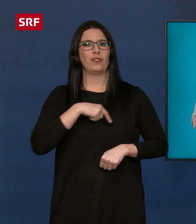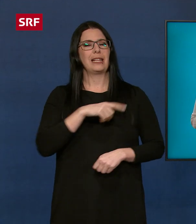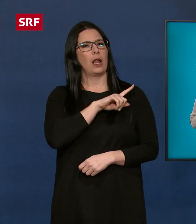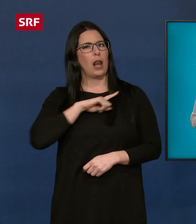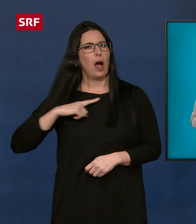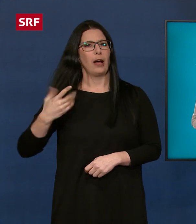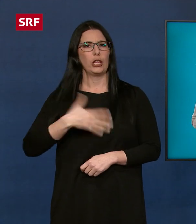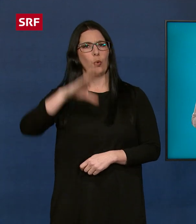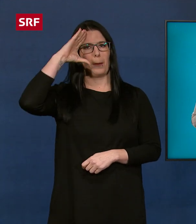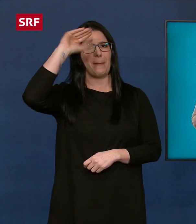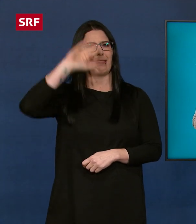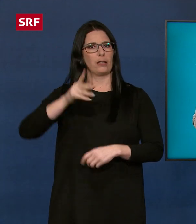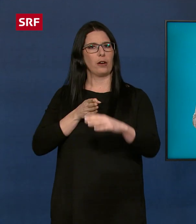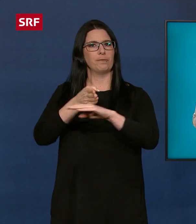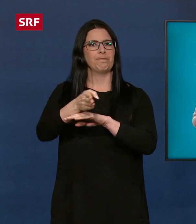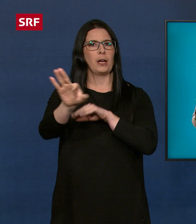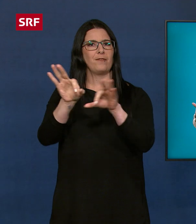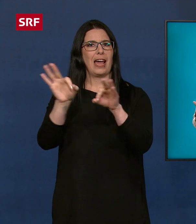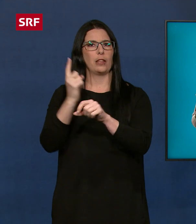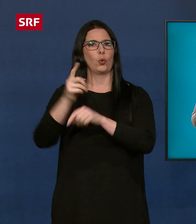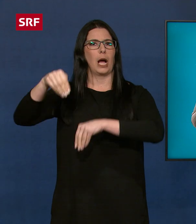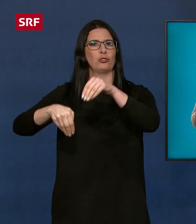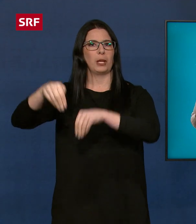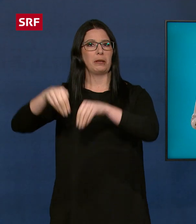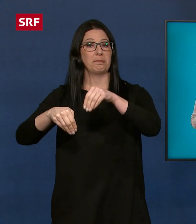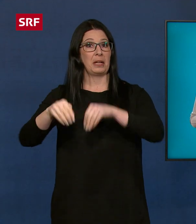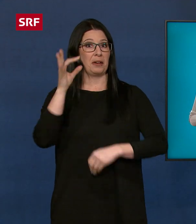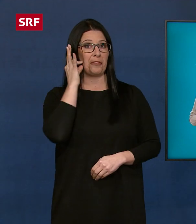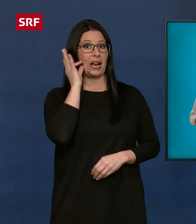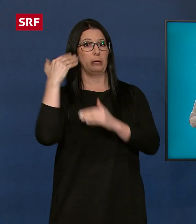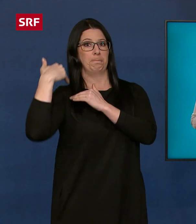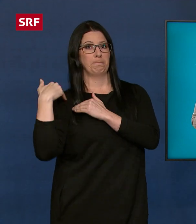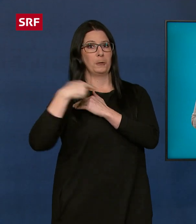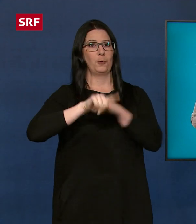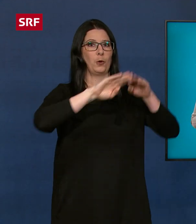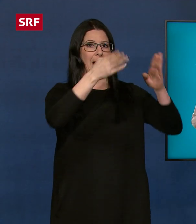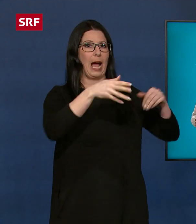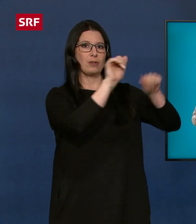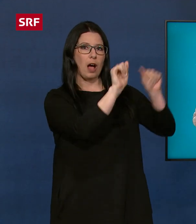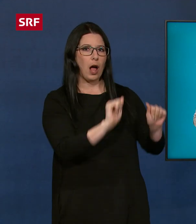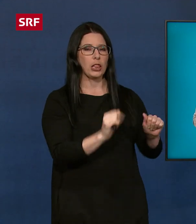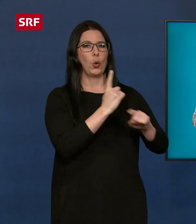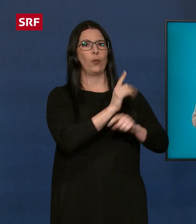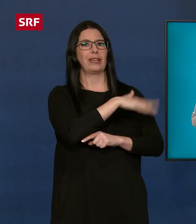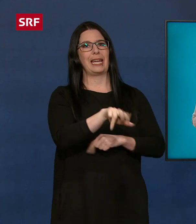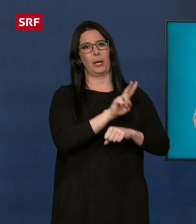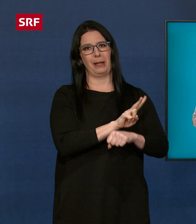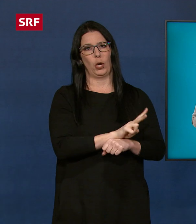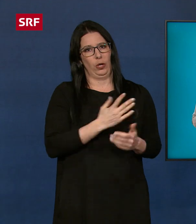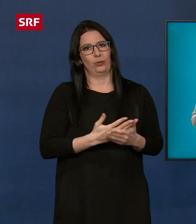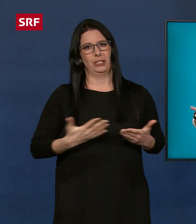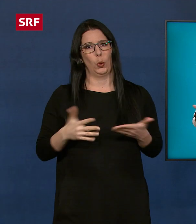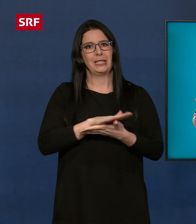Männer wählen und abstimmen. Frauen waren vor allem für den Haushalt und für die Kinderbetreuung zuständig.